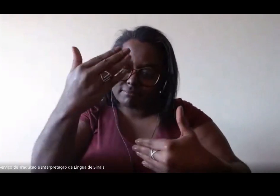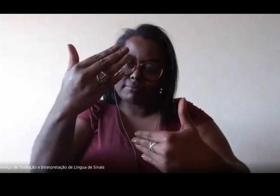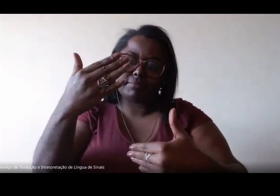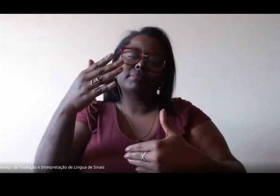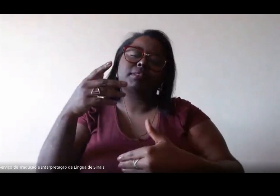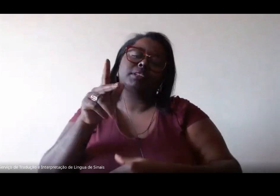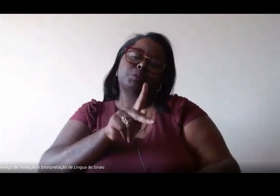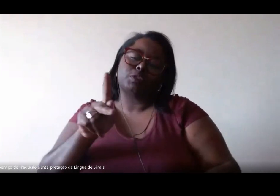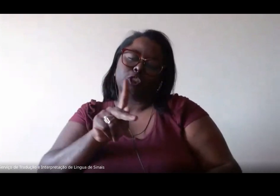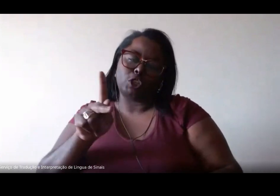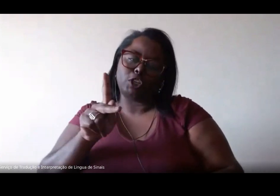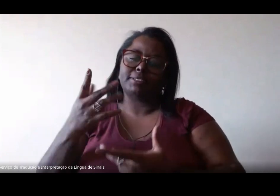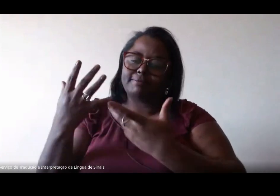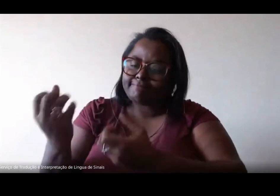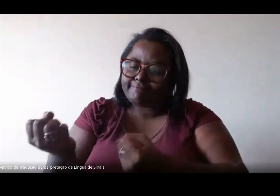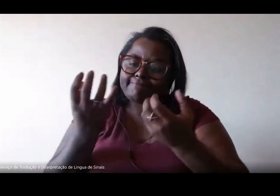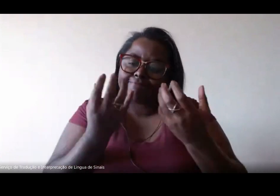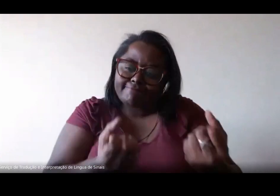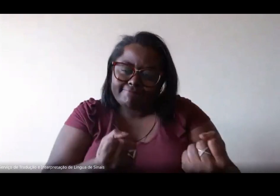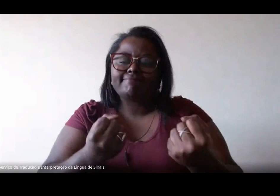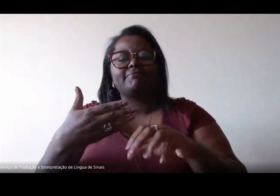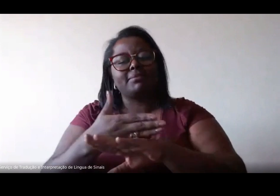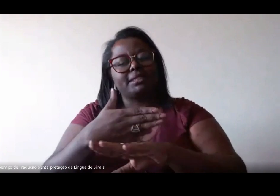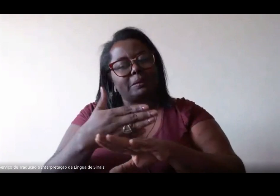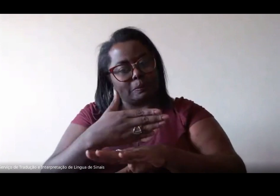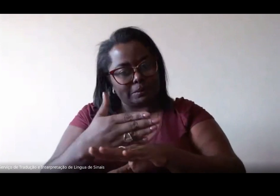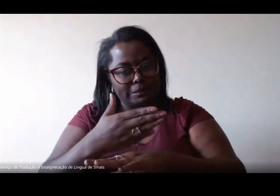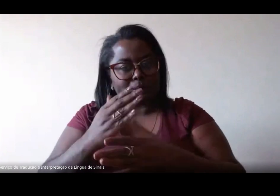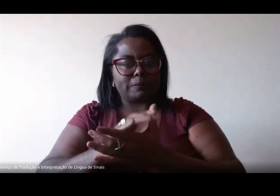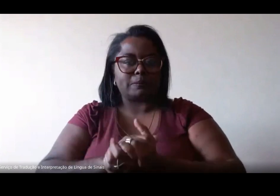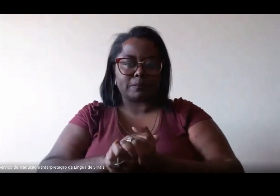o convite tão gentil e afetuoso do Baronas e do Ledim.